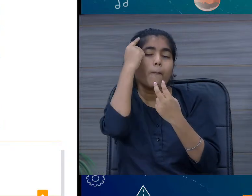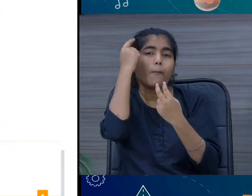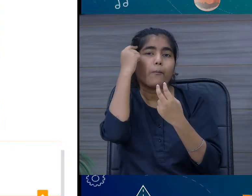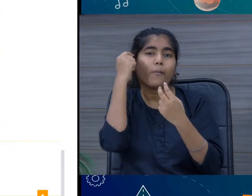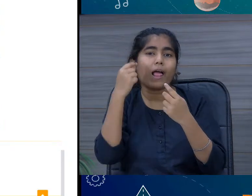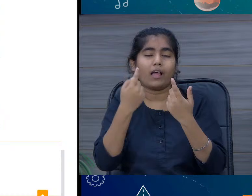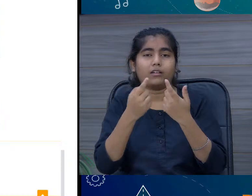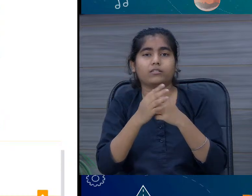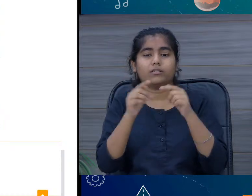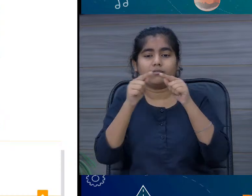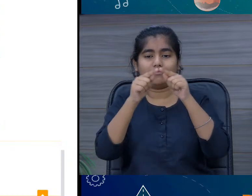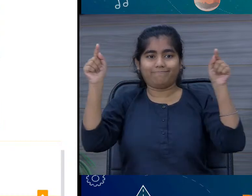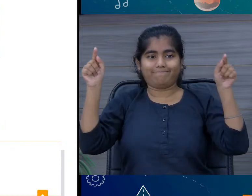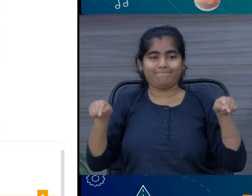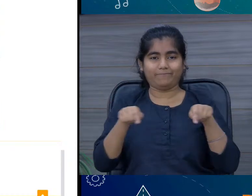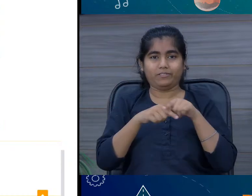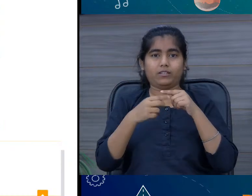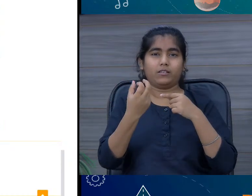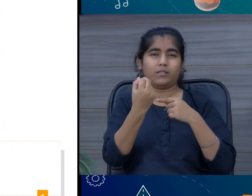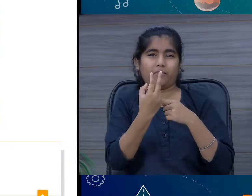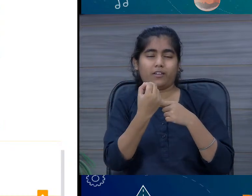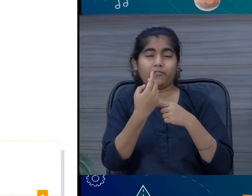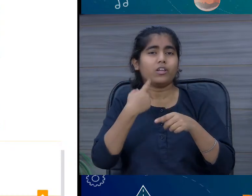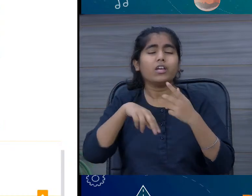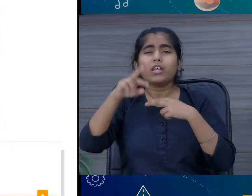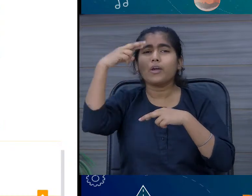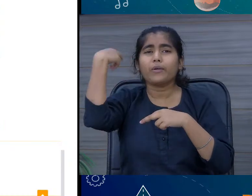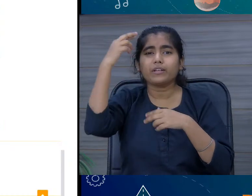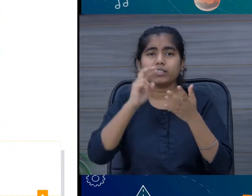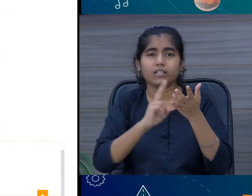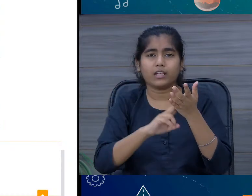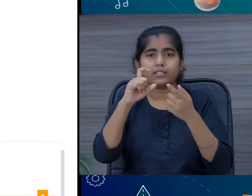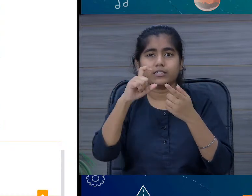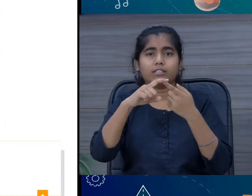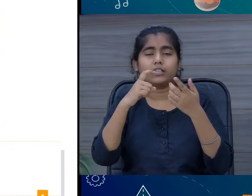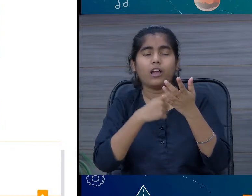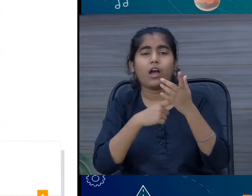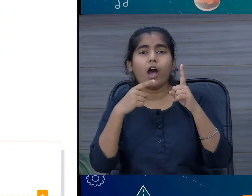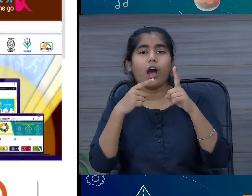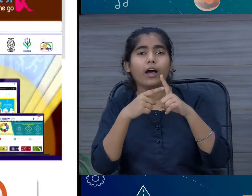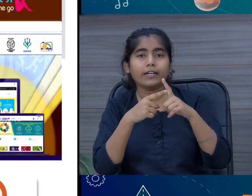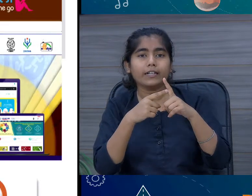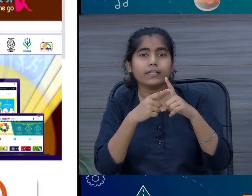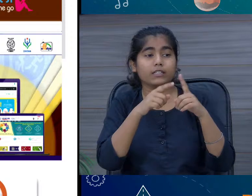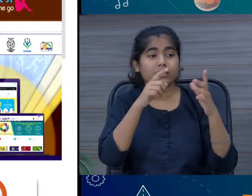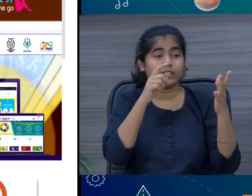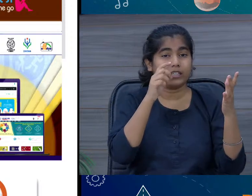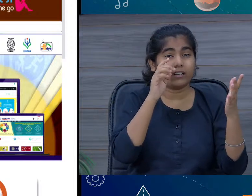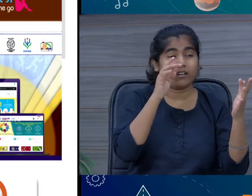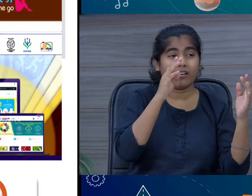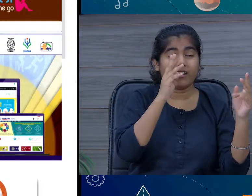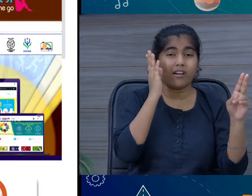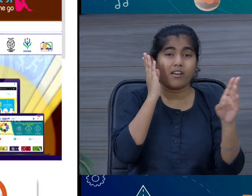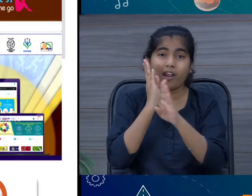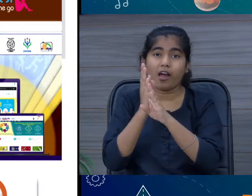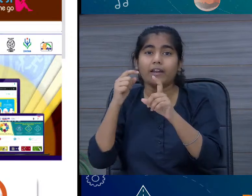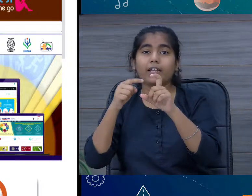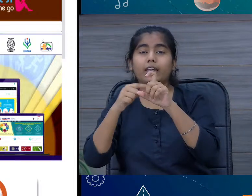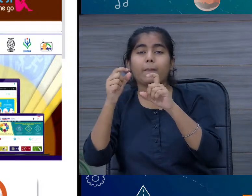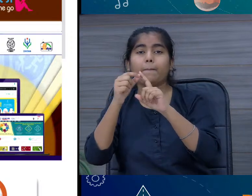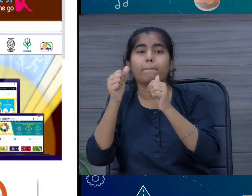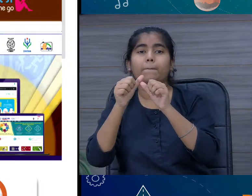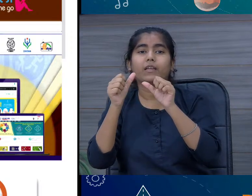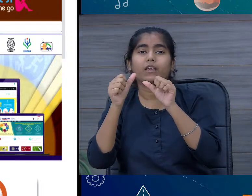है, ये इसलिए किया है क्योंकि आपको NCERT की वेब पेज से, होम पेज से आपको सीधा ई पाठशाला तक जाना है। देन ई